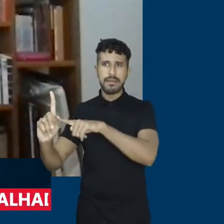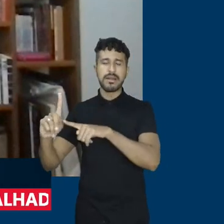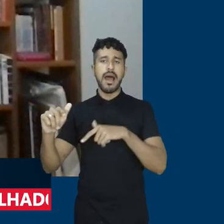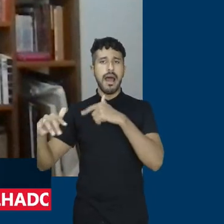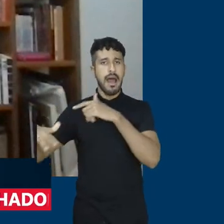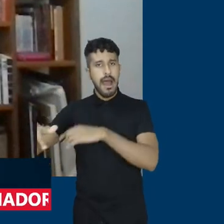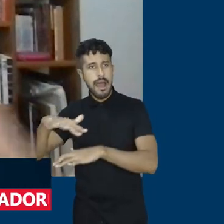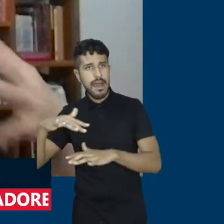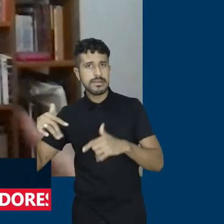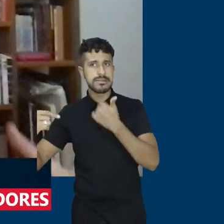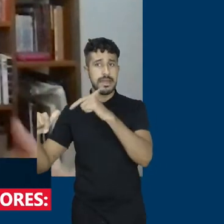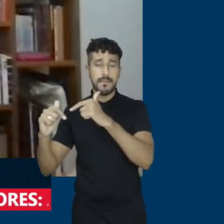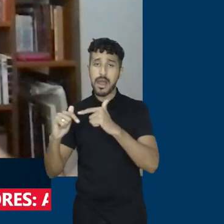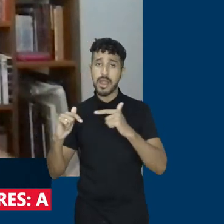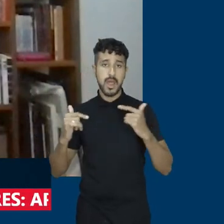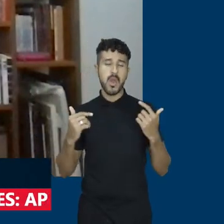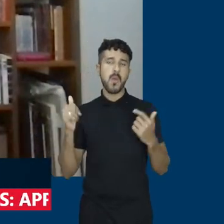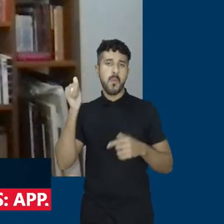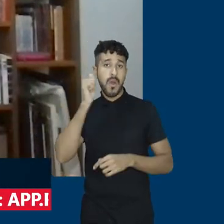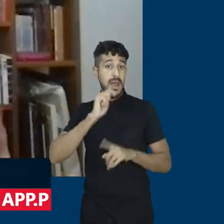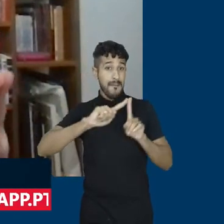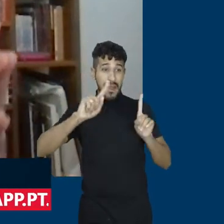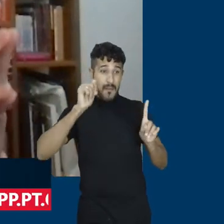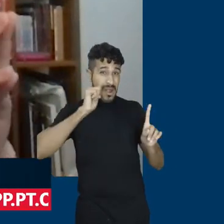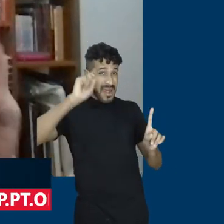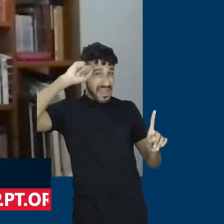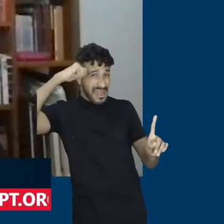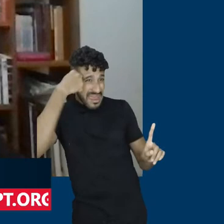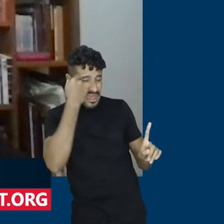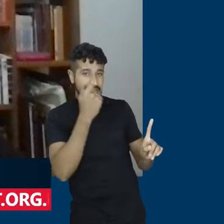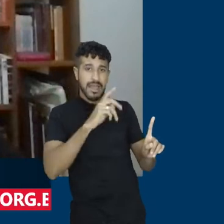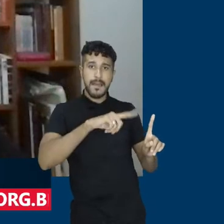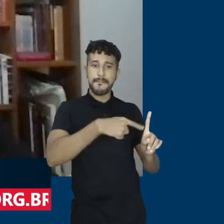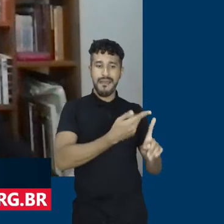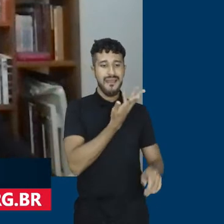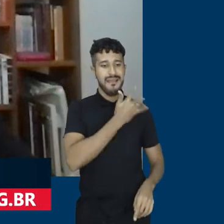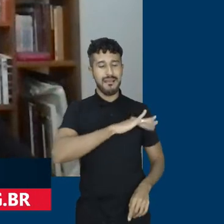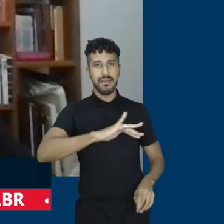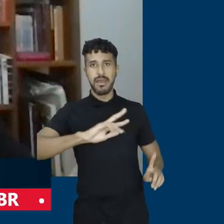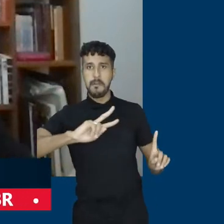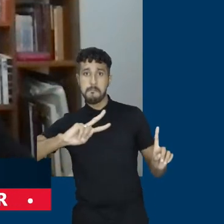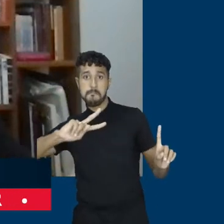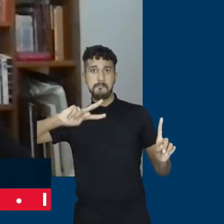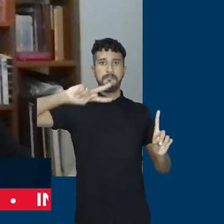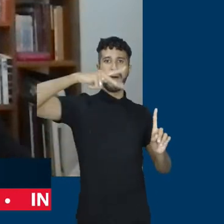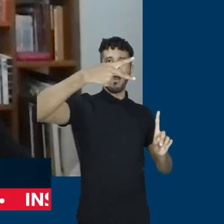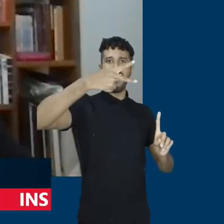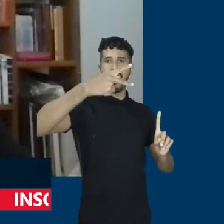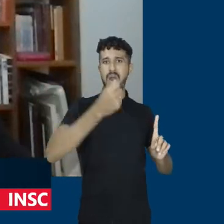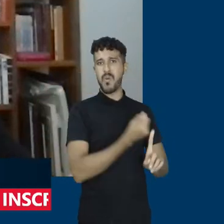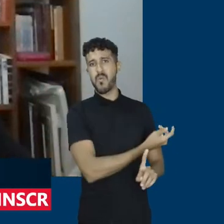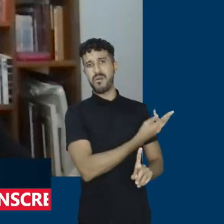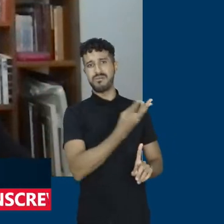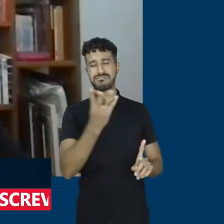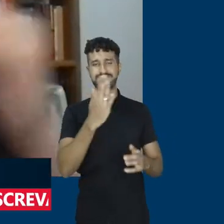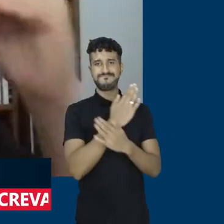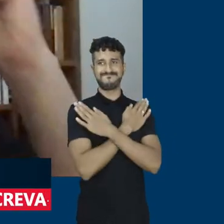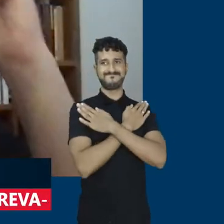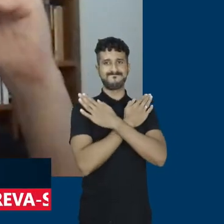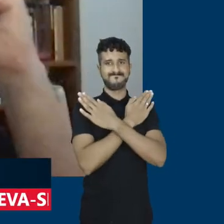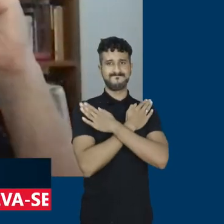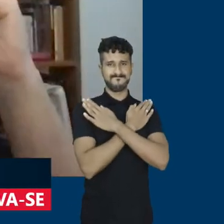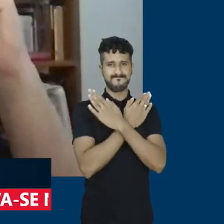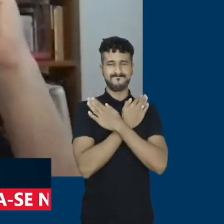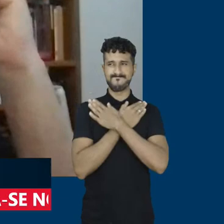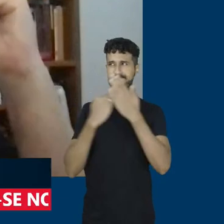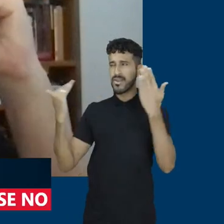também impacta as mulheres, mas a mulher negra com crianças é a que dobrou, na verdade, quando a gente olha, quando a